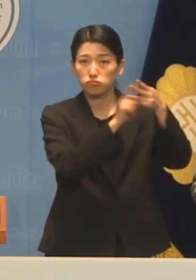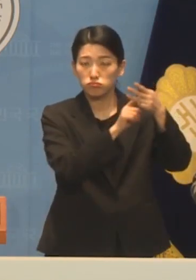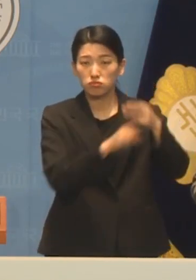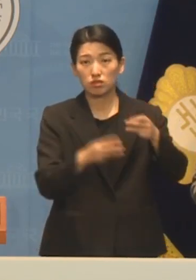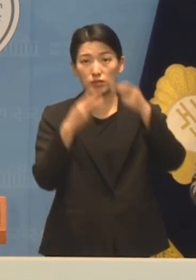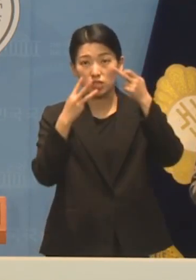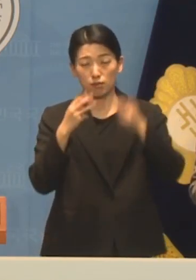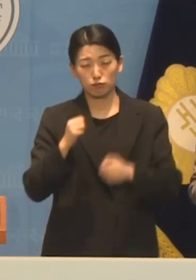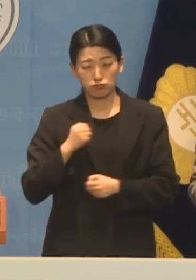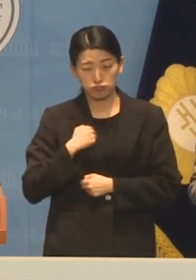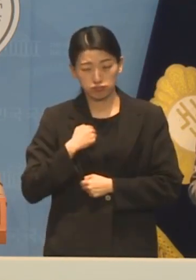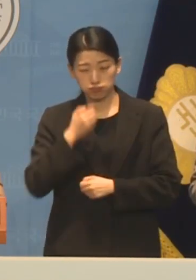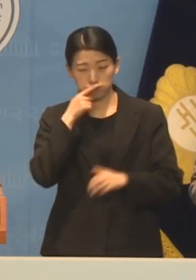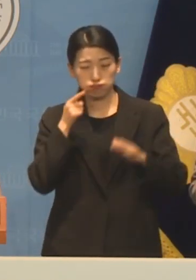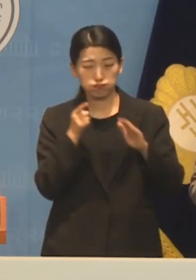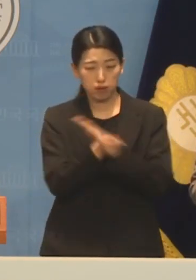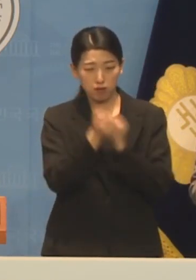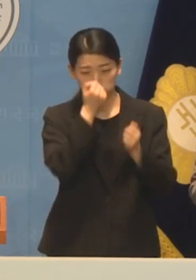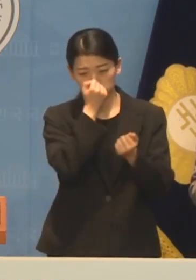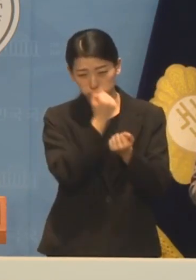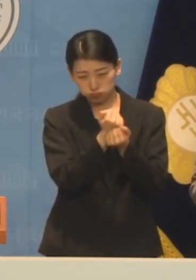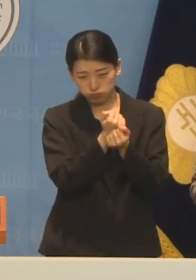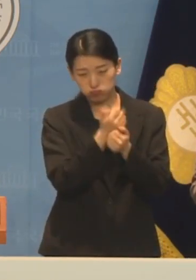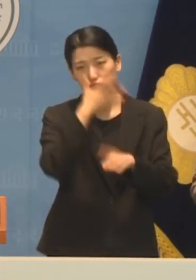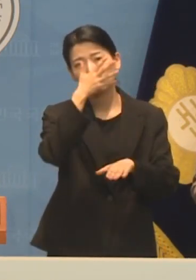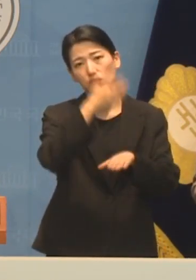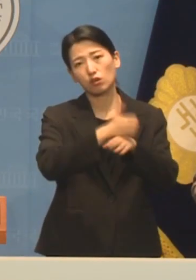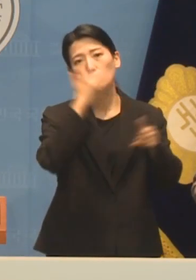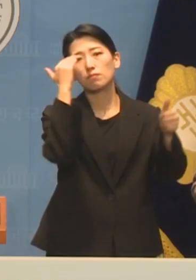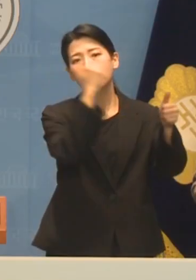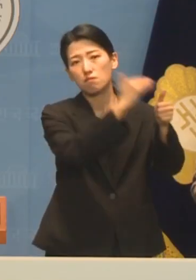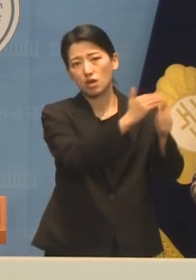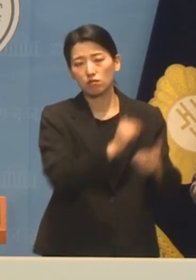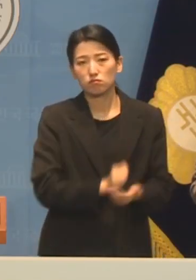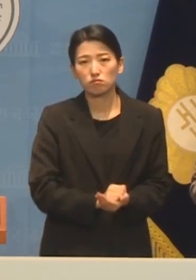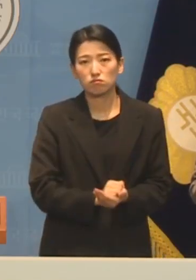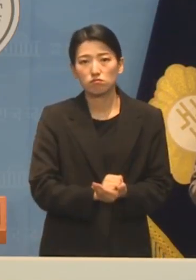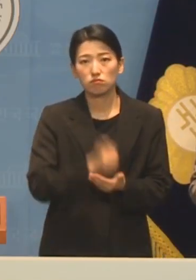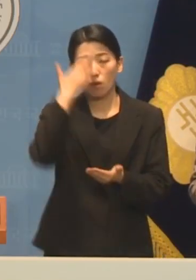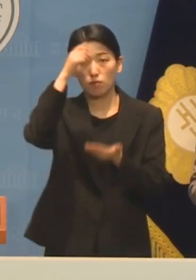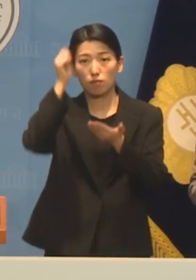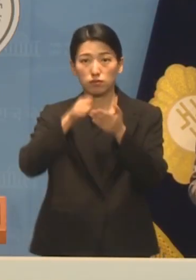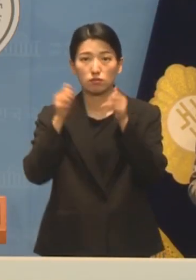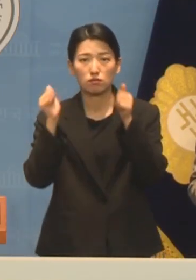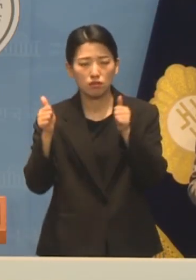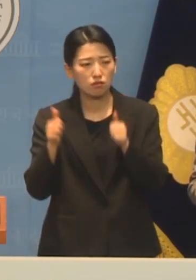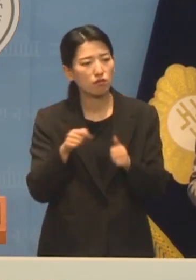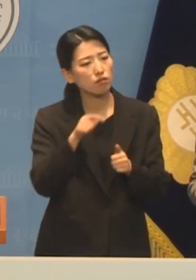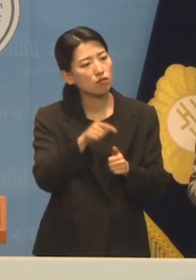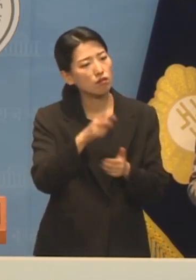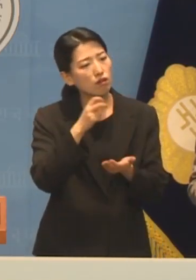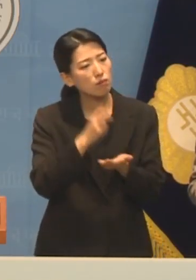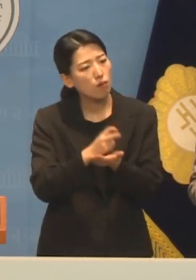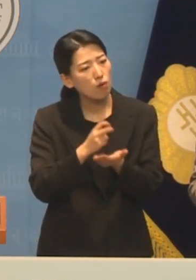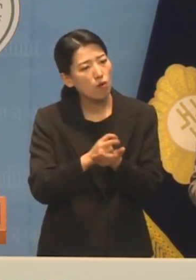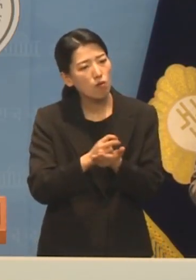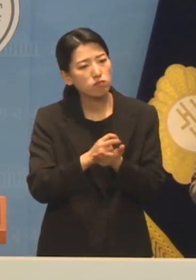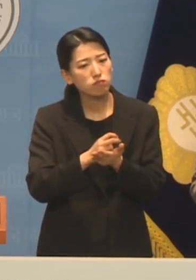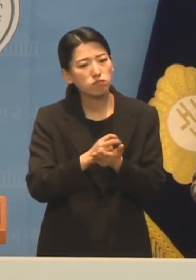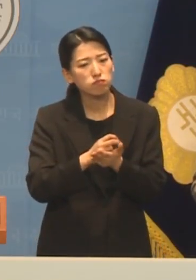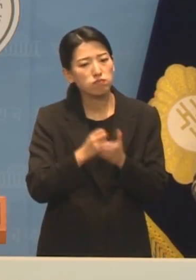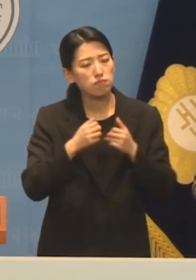수기 윤석열이 파면되었습니다. 헌법재판소는 헌법 질서를 무너뜨리고 국민의 신임을